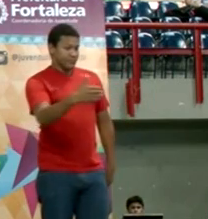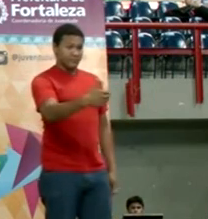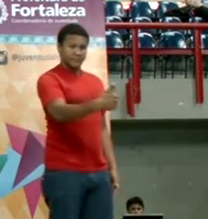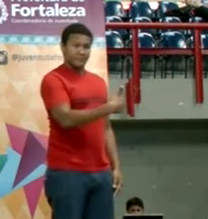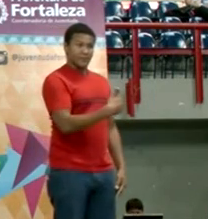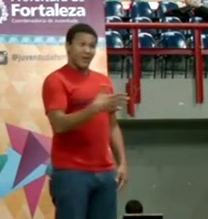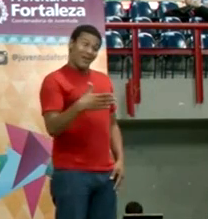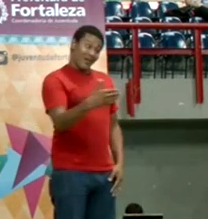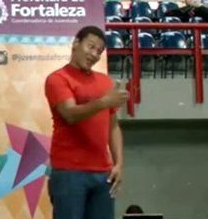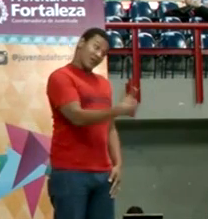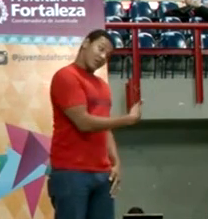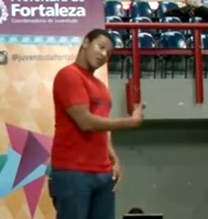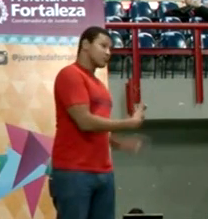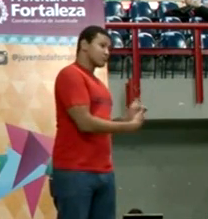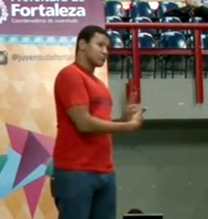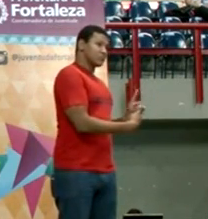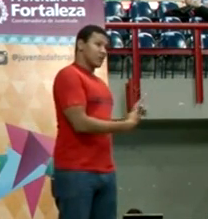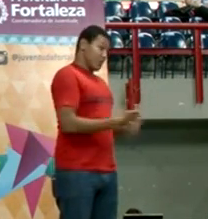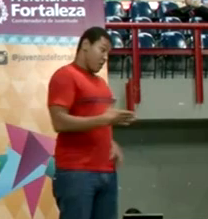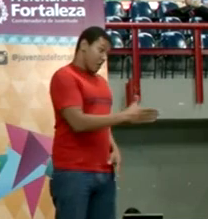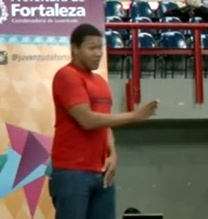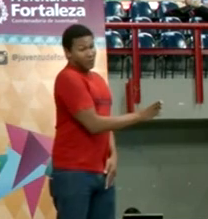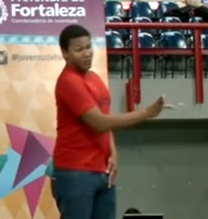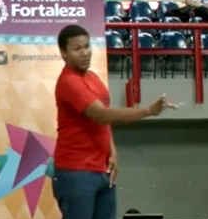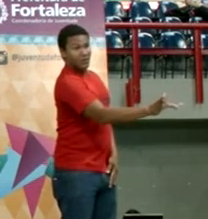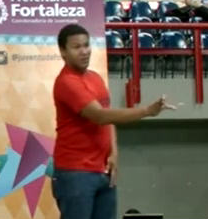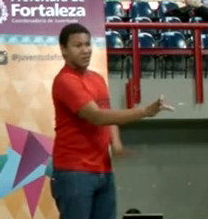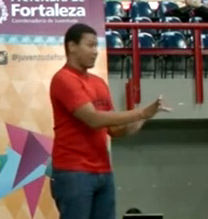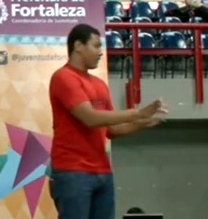na avenida, em vez de entrar para a esquerda, entrou para a direita na mesma rua.